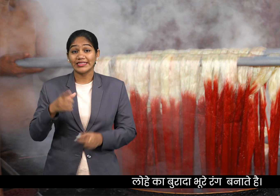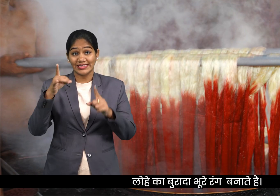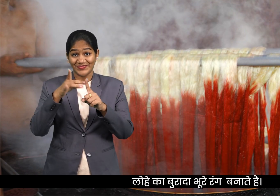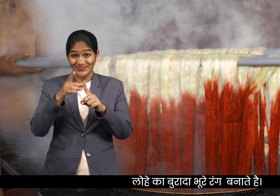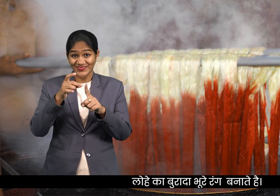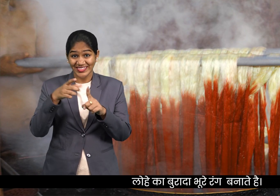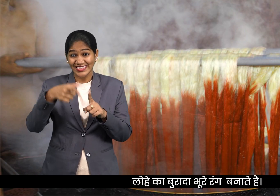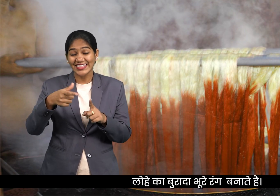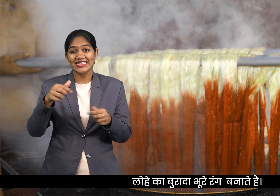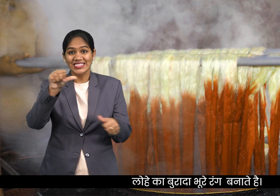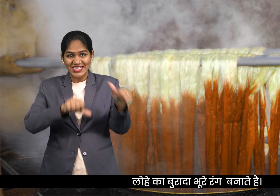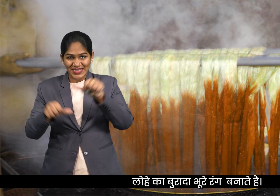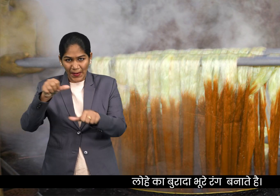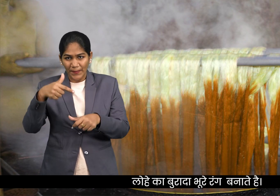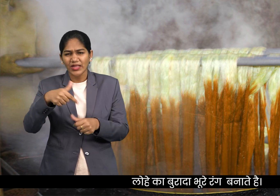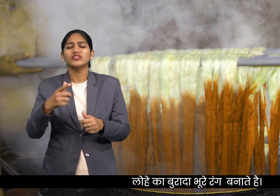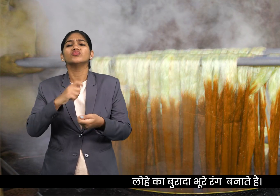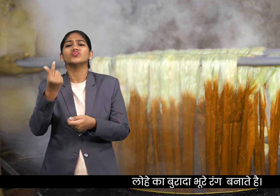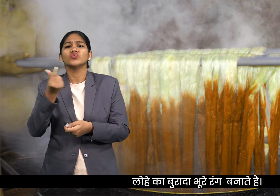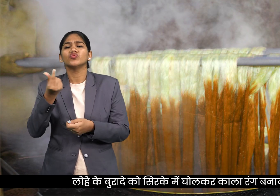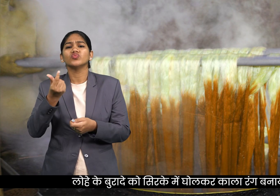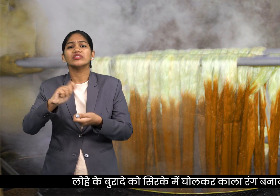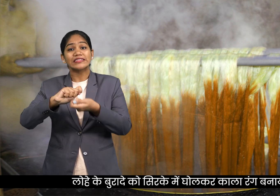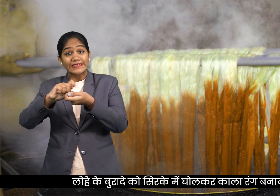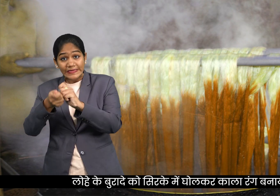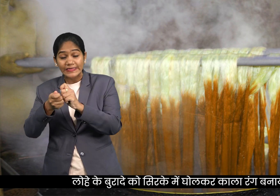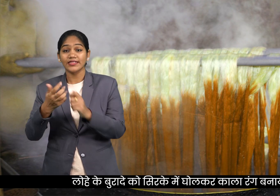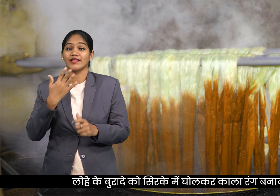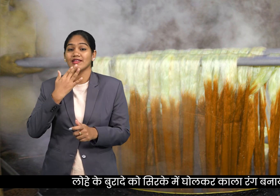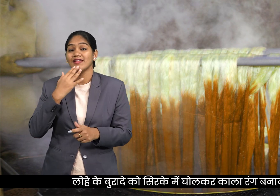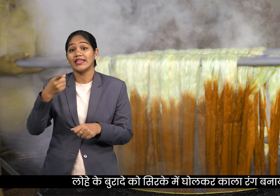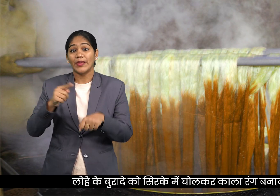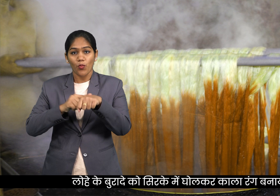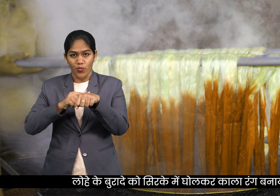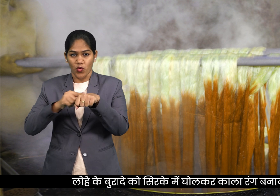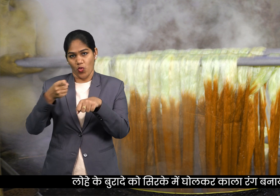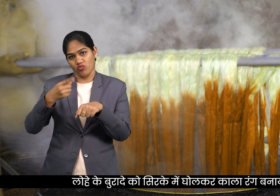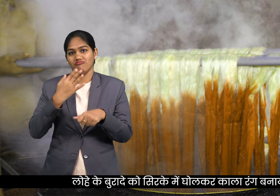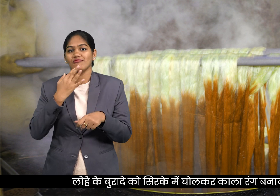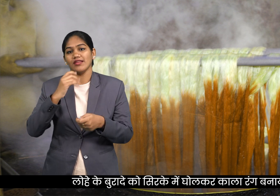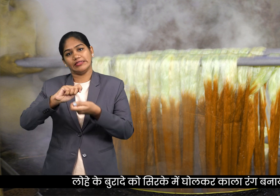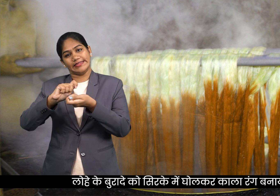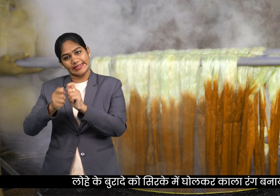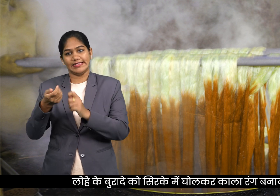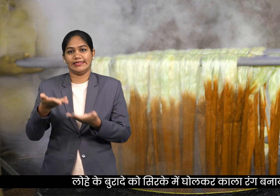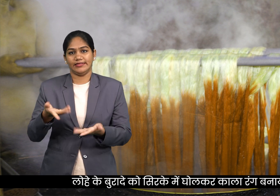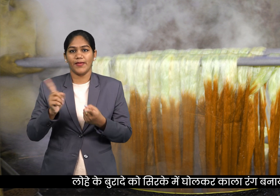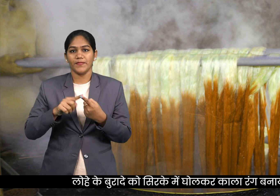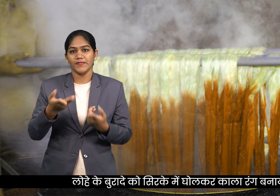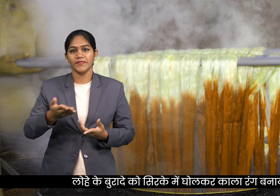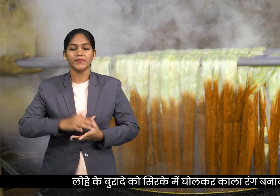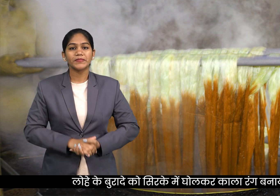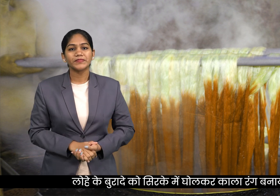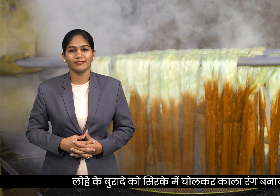लोहे का बुरादा भूरे रंग बनाते हैं। लोहे के बुरादे को सिरके में घोलकर काला